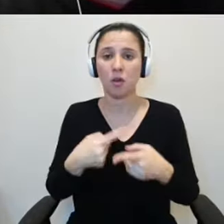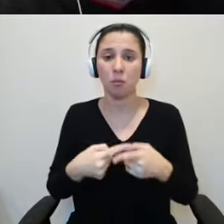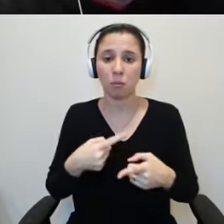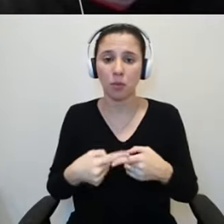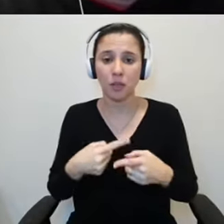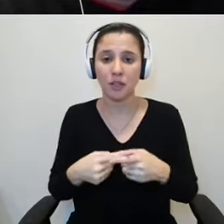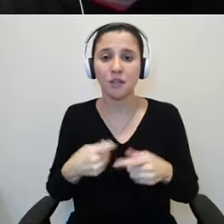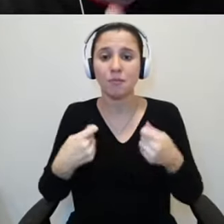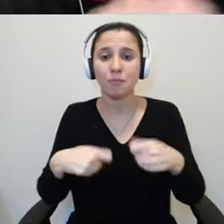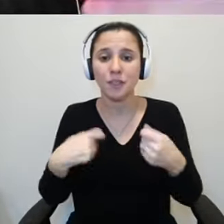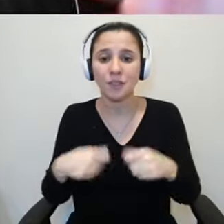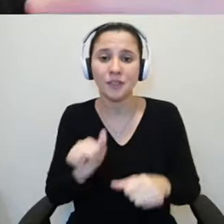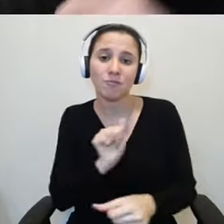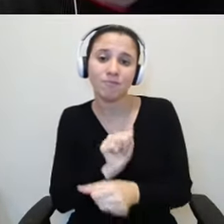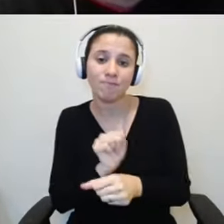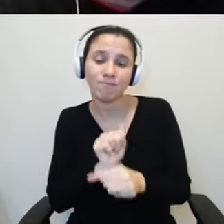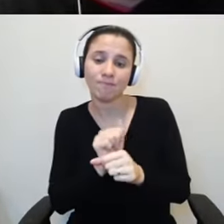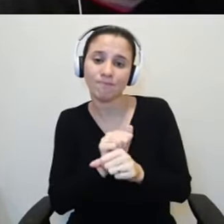análise em que